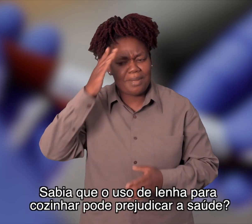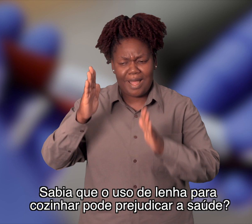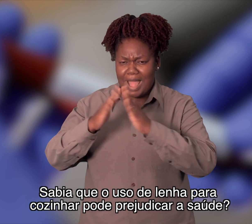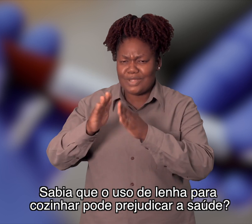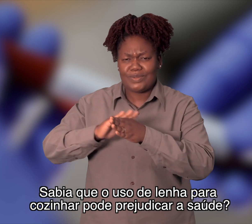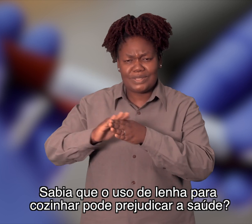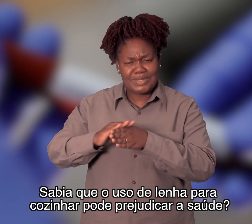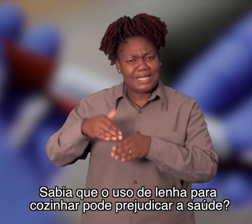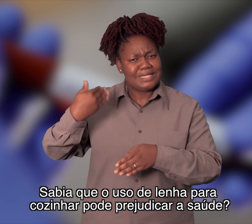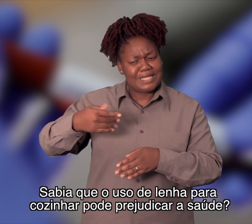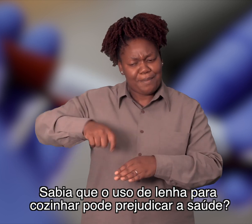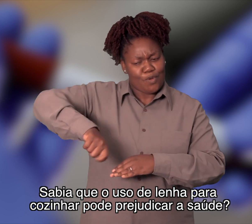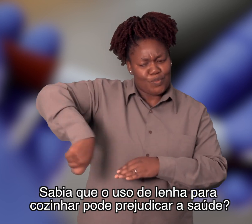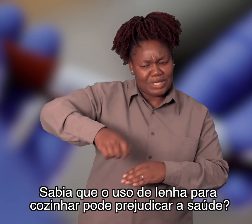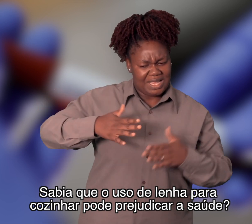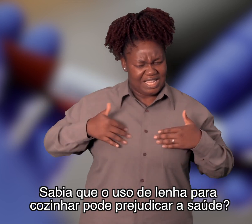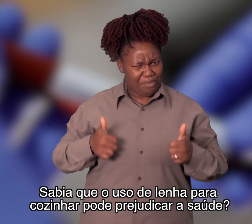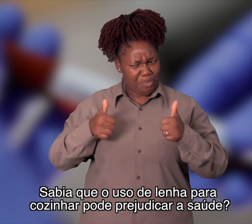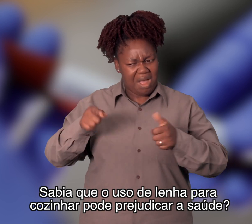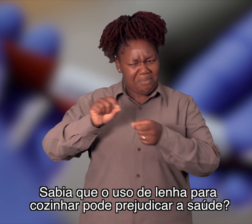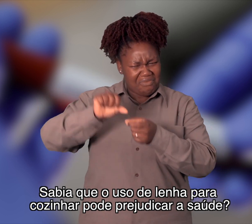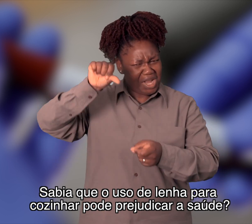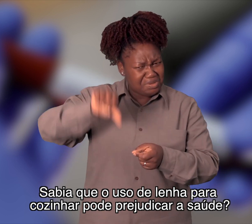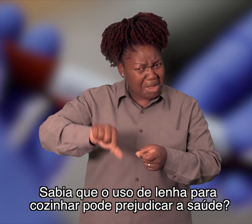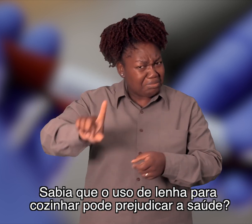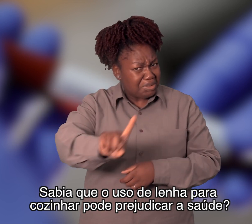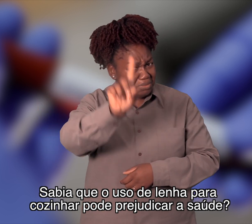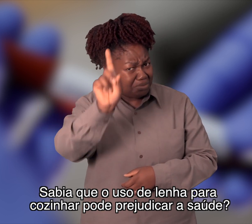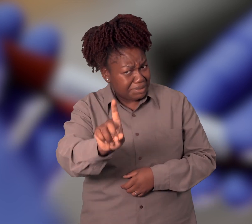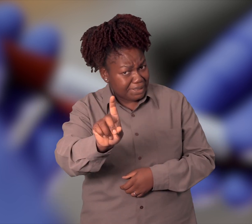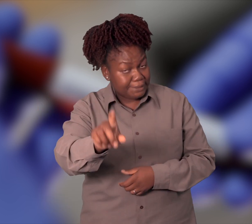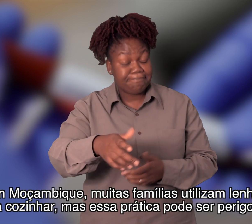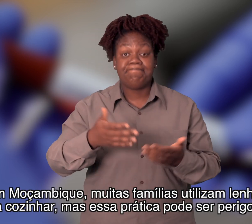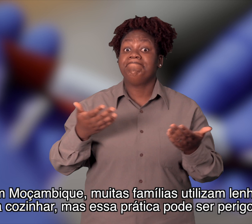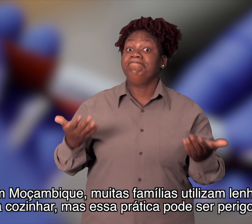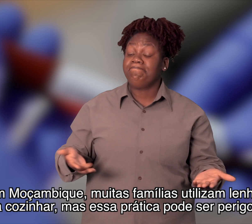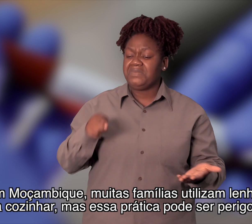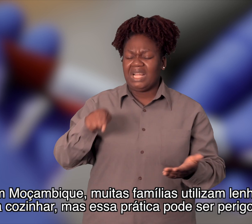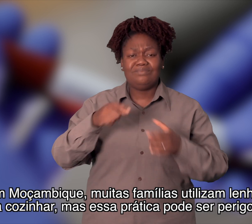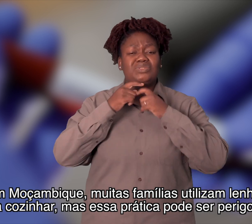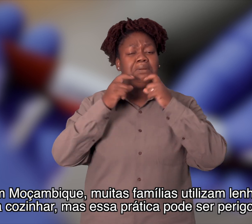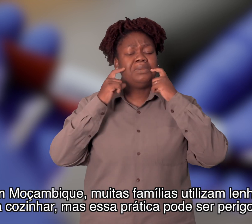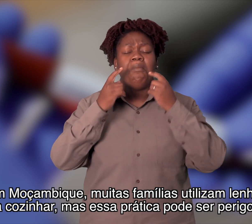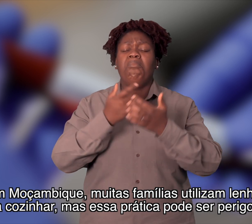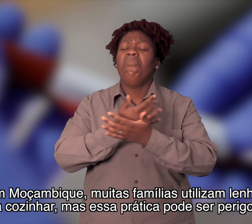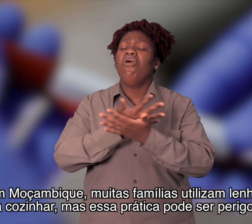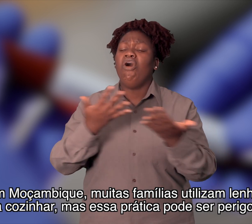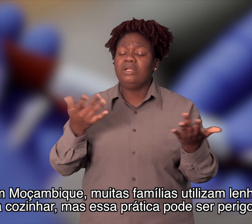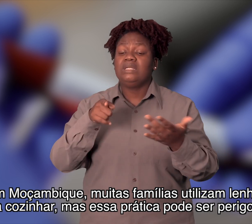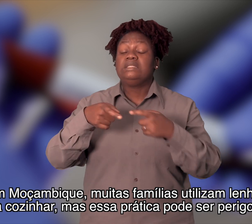Sabia que o uso da lenha para cozinhar pode prejudicar a saúde? Em Moçambique, muitas famílias utilizam lenha